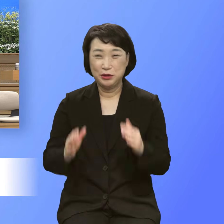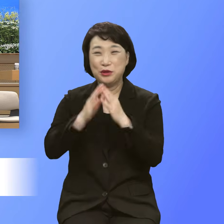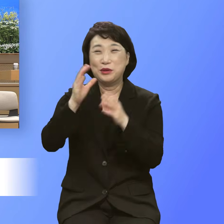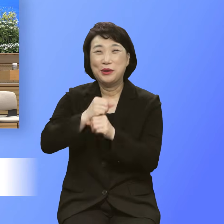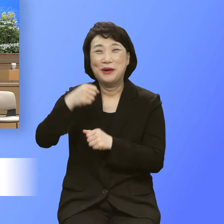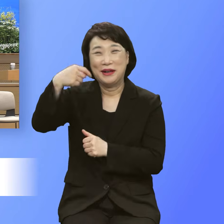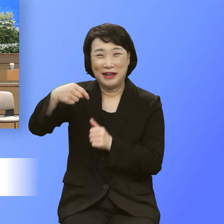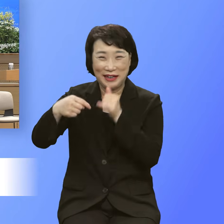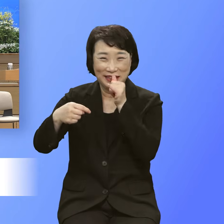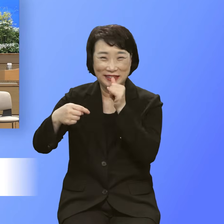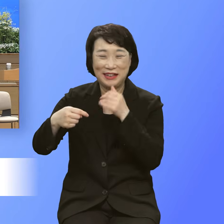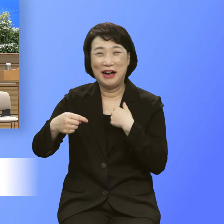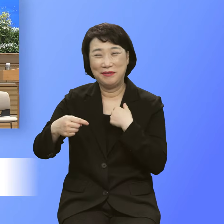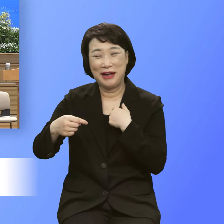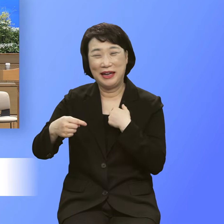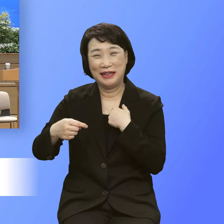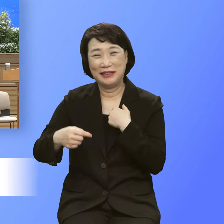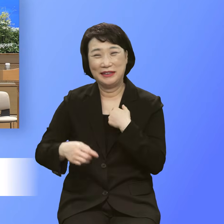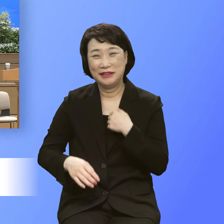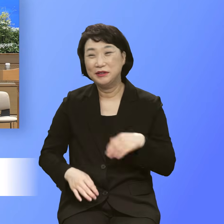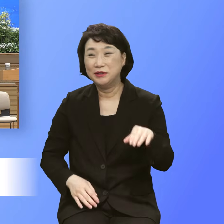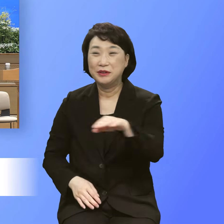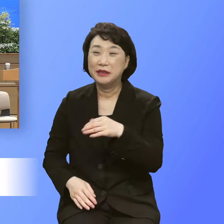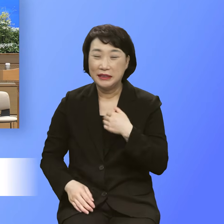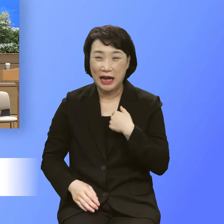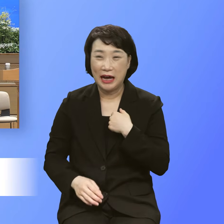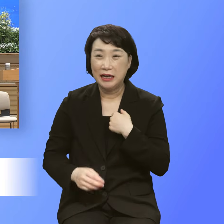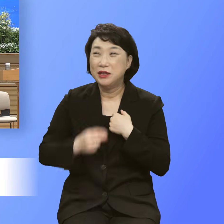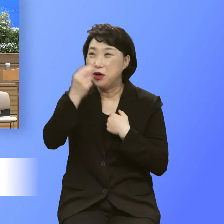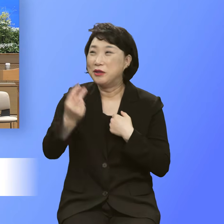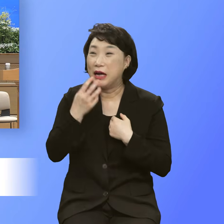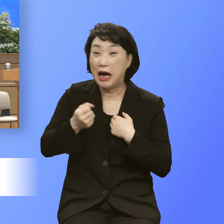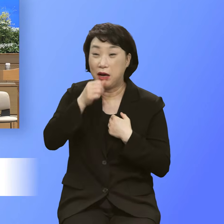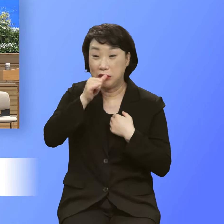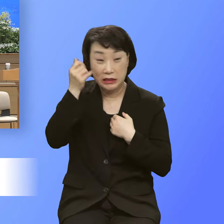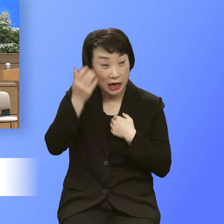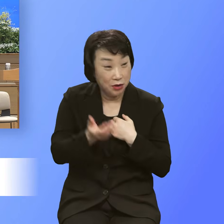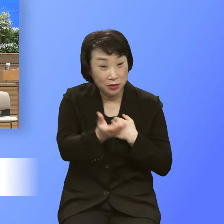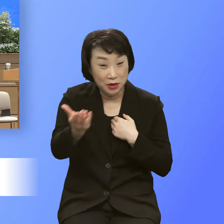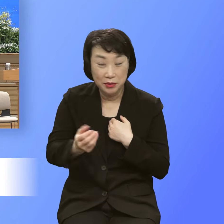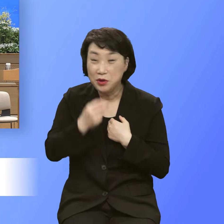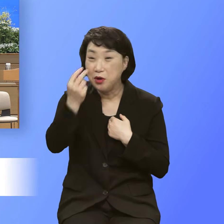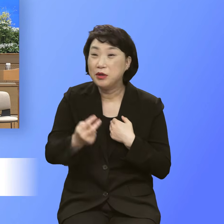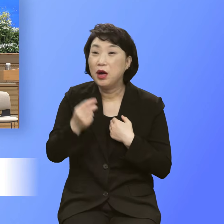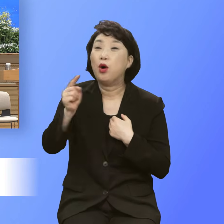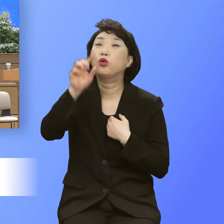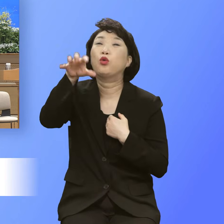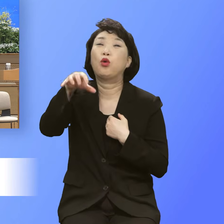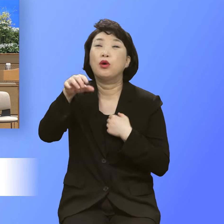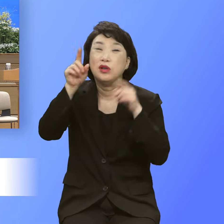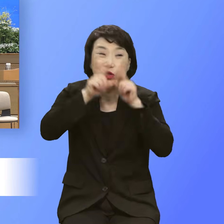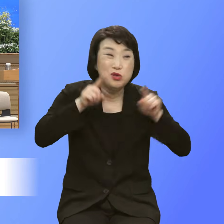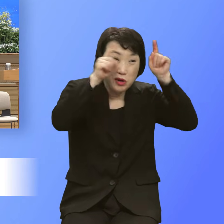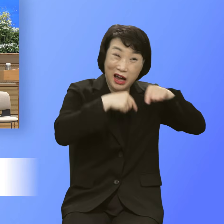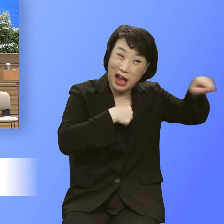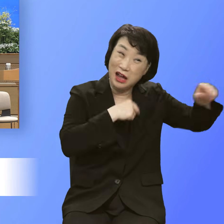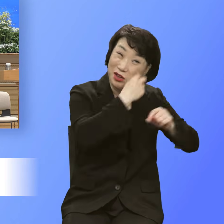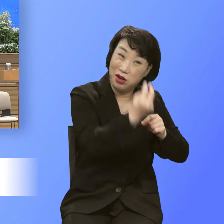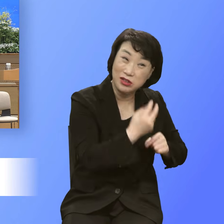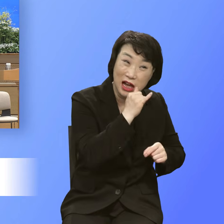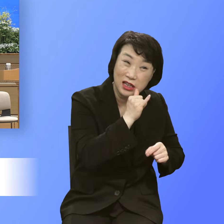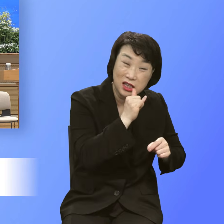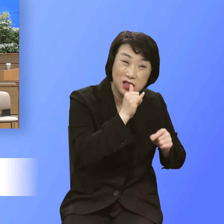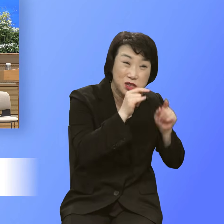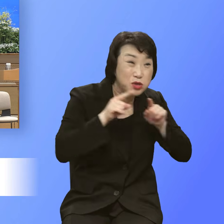주소를 가르쳐줬어. 그리고 네가 영생을 가진 자냐? 영생할 곳이 어디냐? 지옥에서 영생하면